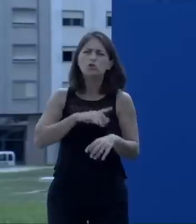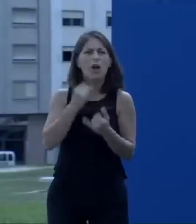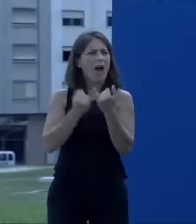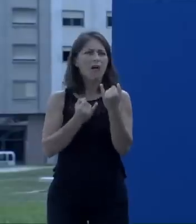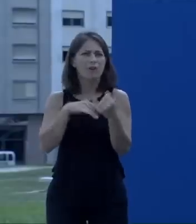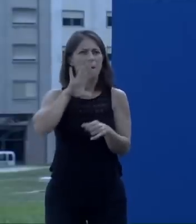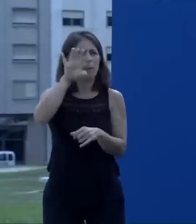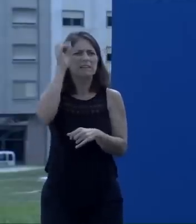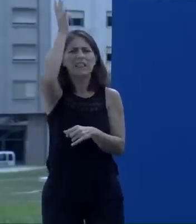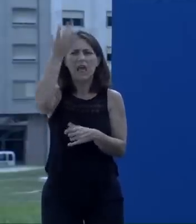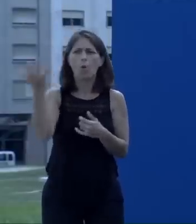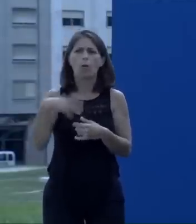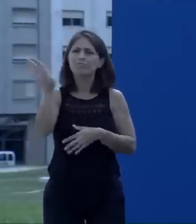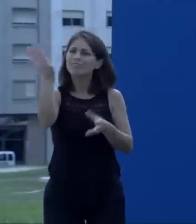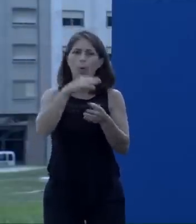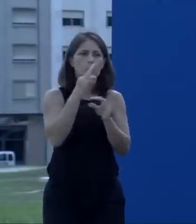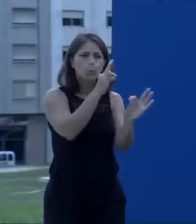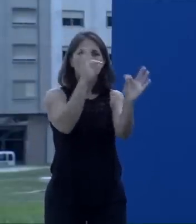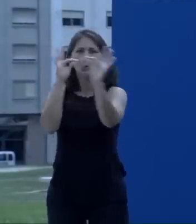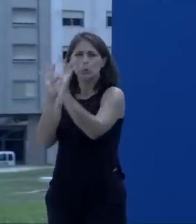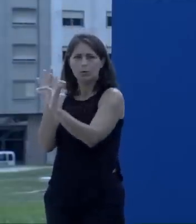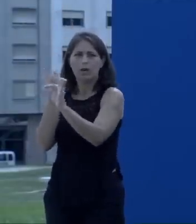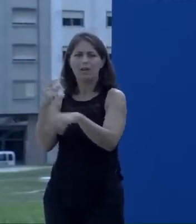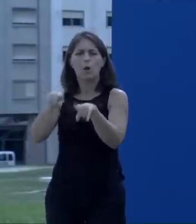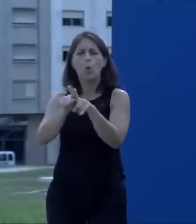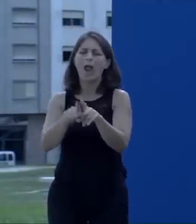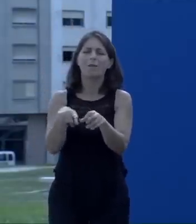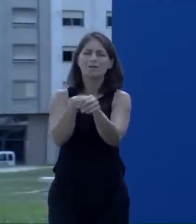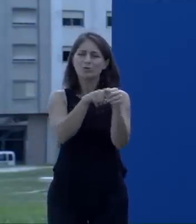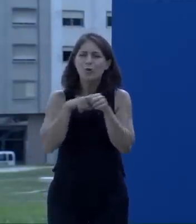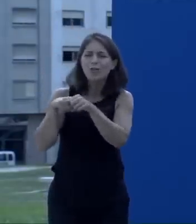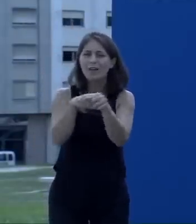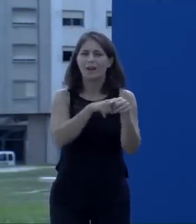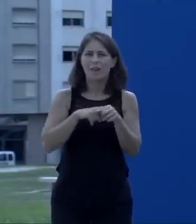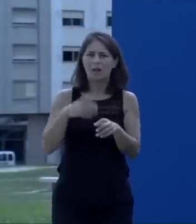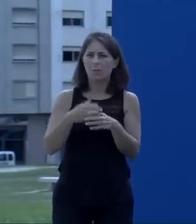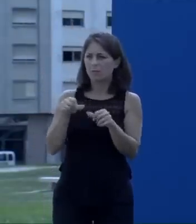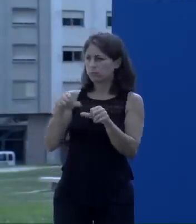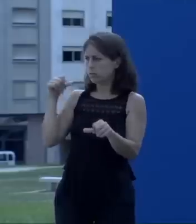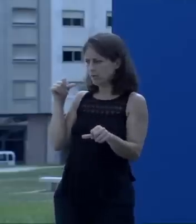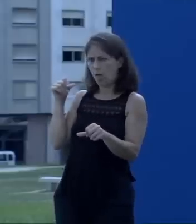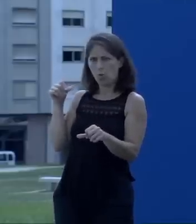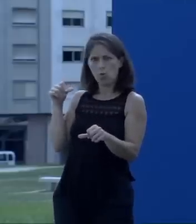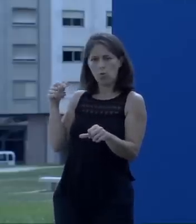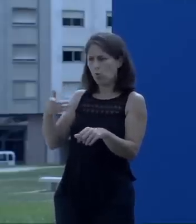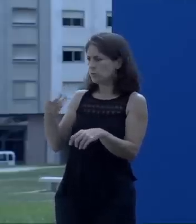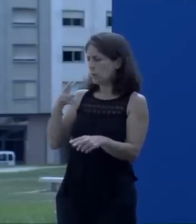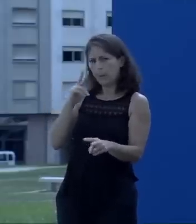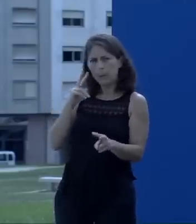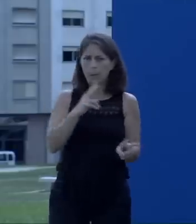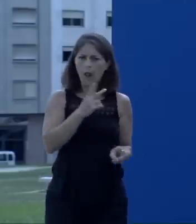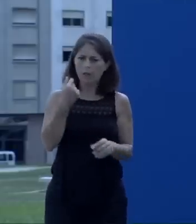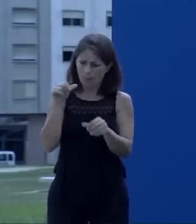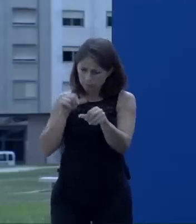idea de país, a idea de nación como idea de solidaridade, a idea do pasado, pero tamén e sobre todo a idea de futuro. A idea dun